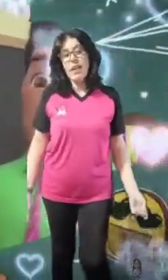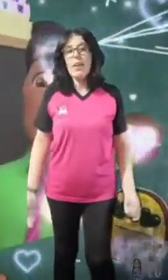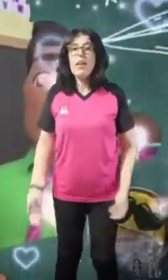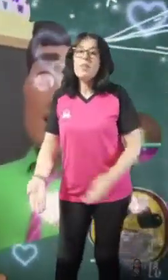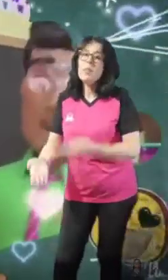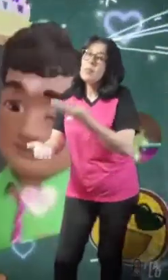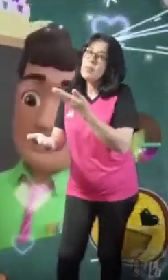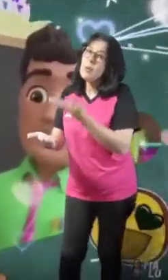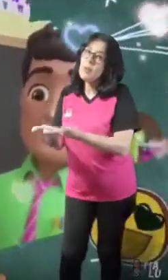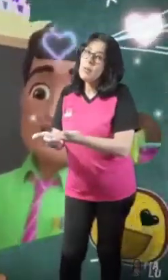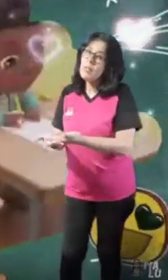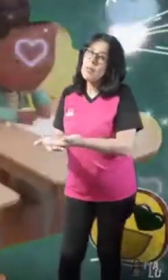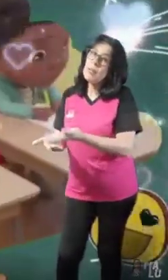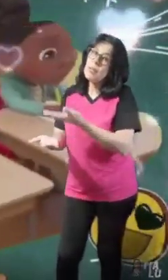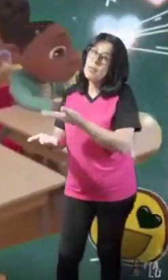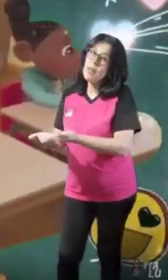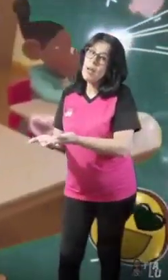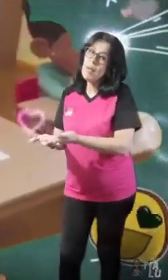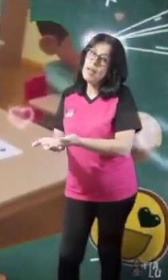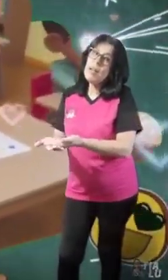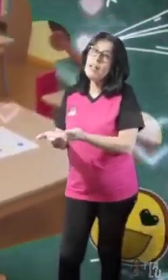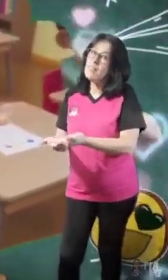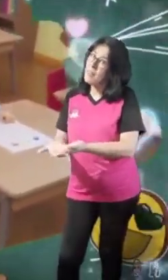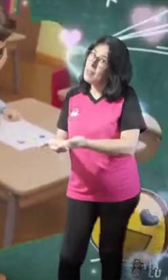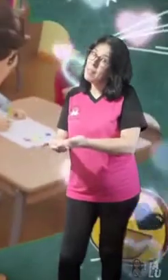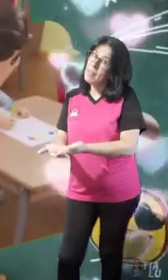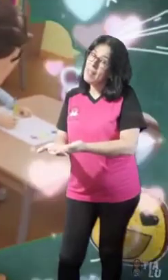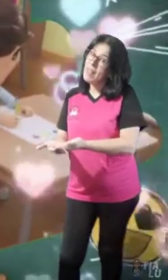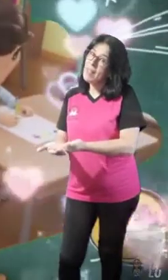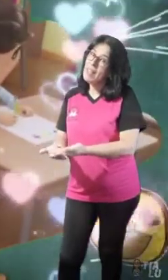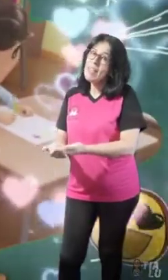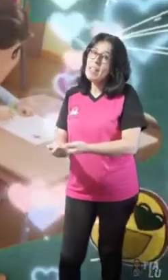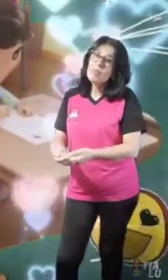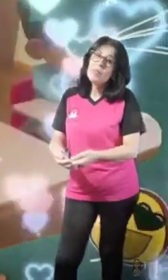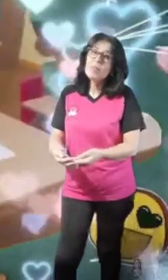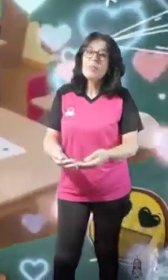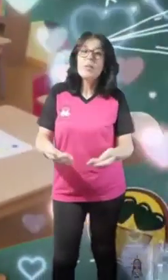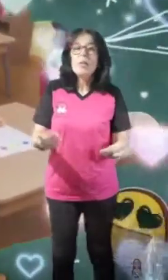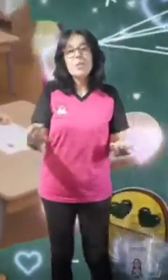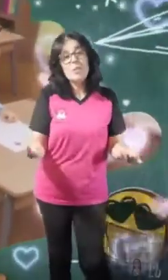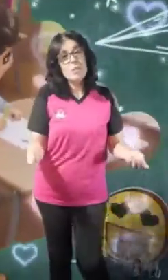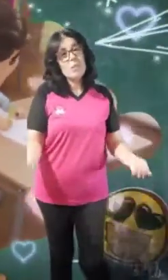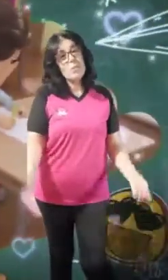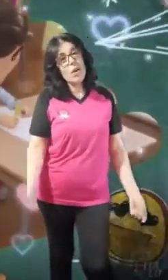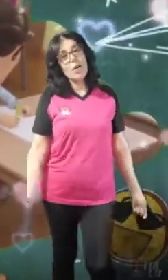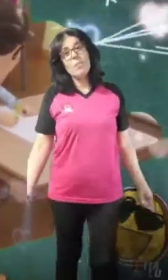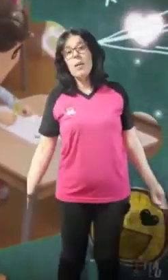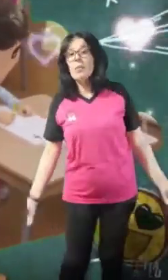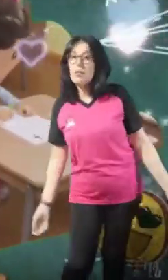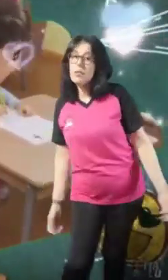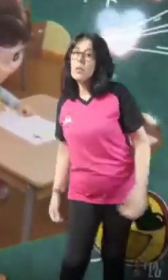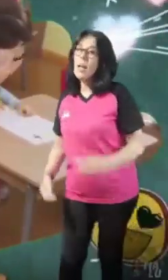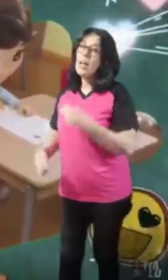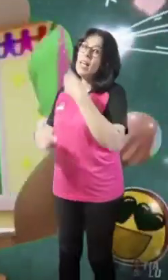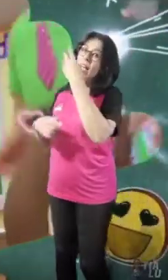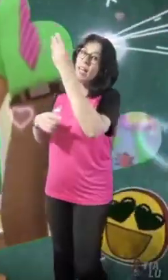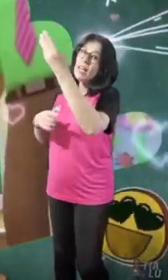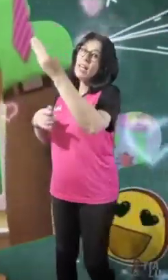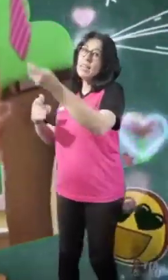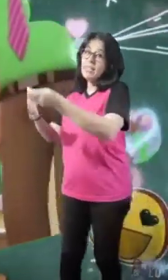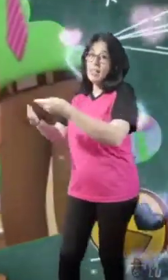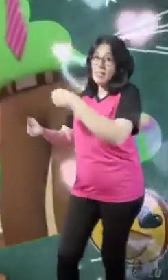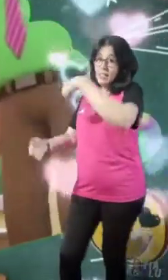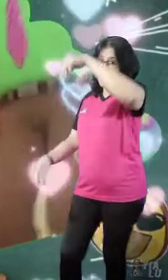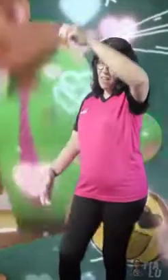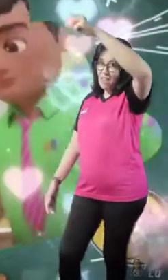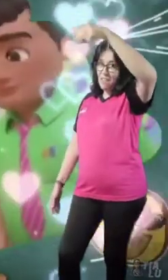Aprender uma coisa nova para fazer, pois aqui é que eu aprendo a